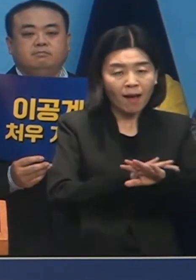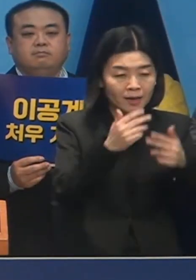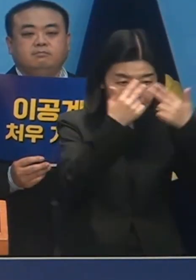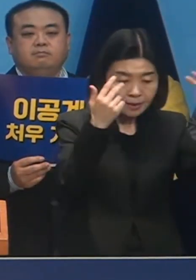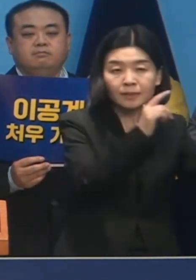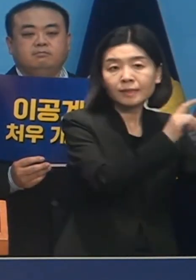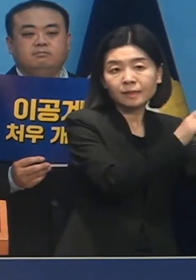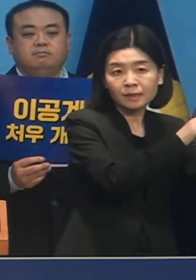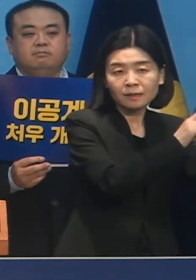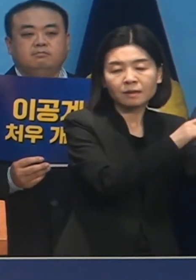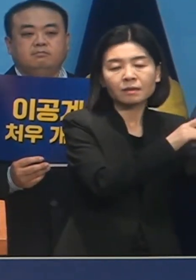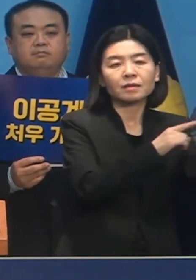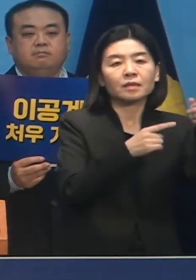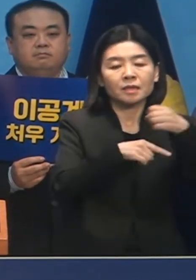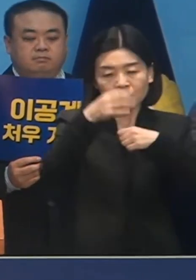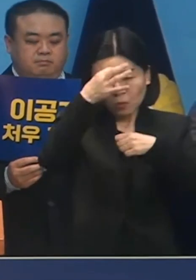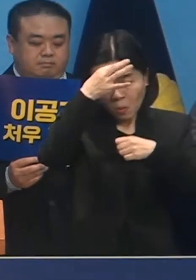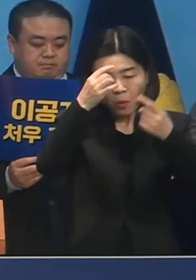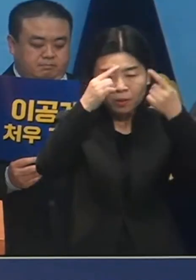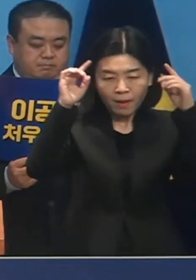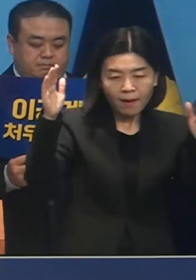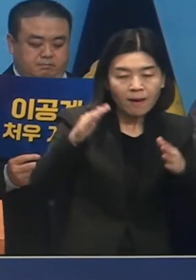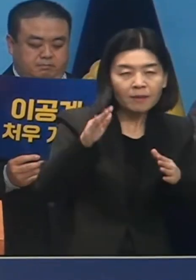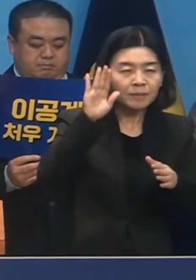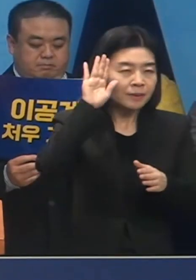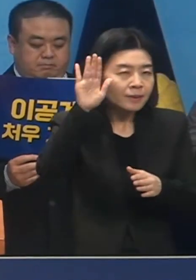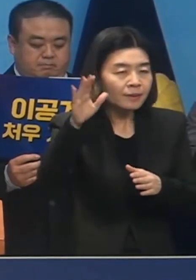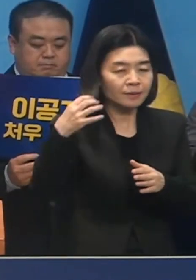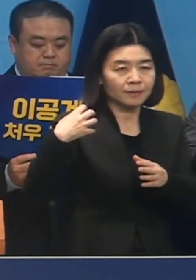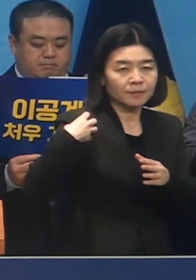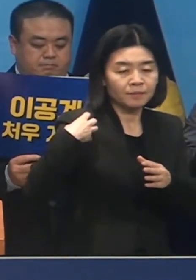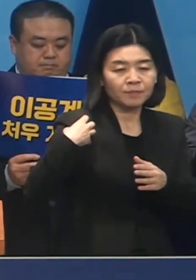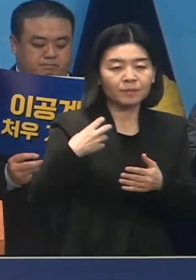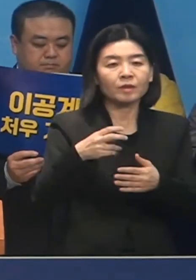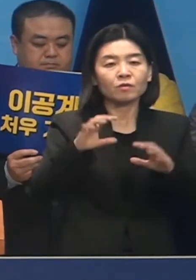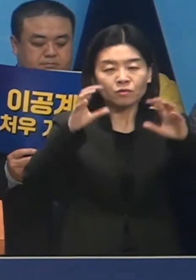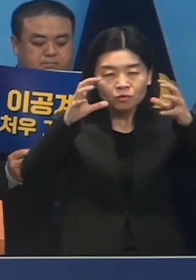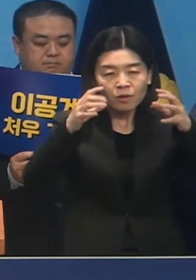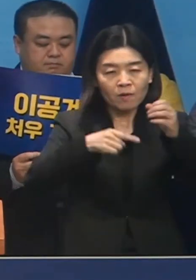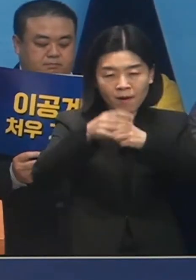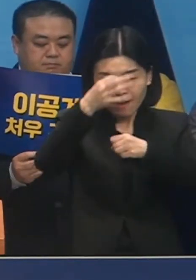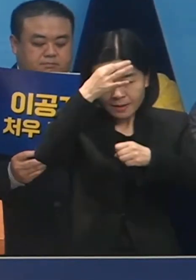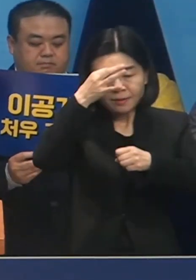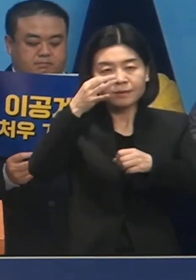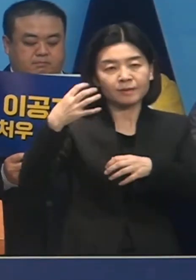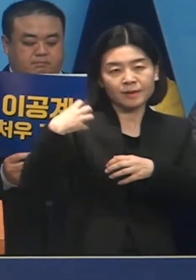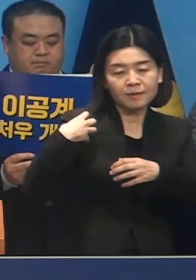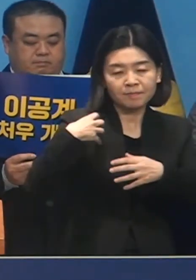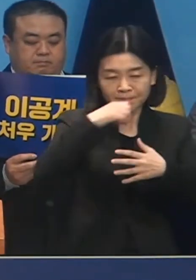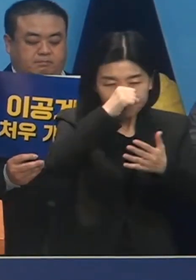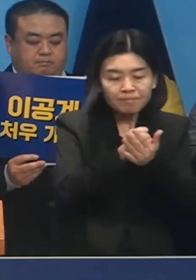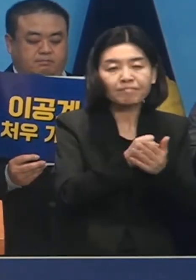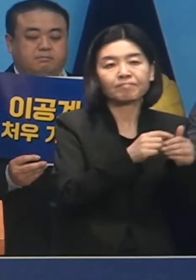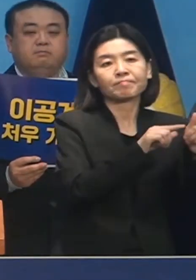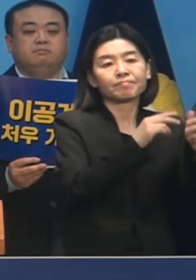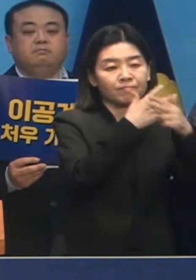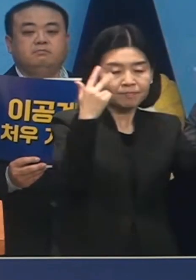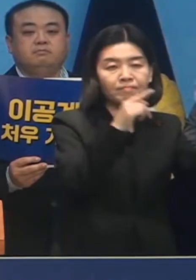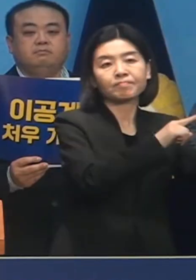후보가 바로 이공계 대학생들의 미래를 책임지고国家과학 기술을 책임질 적임자라고